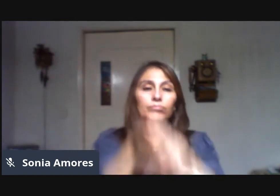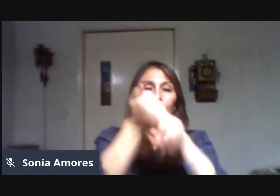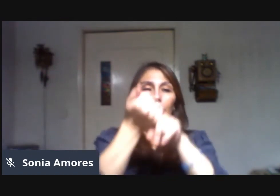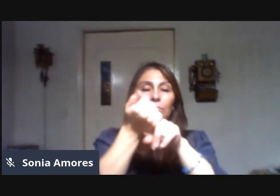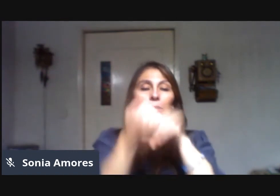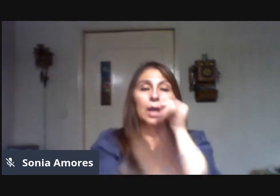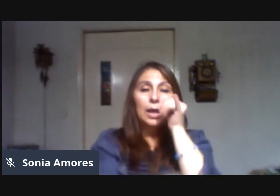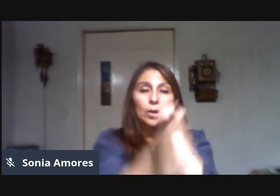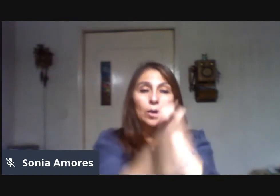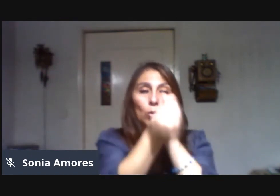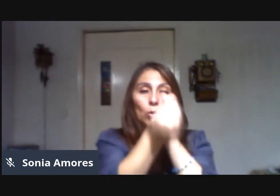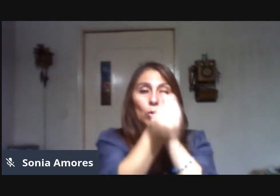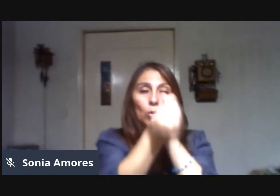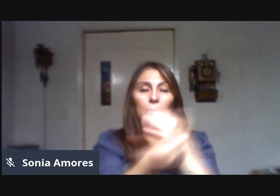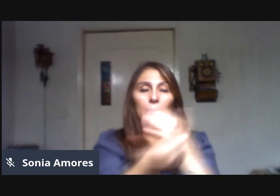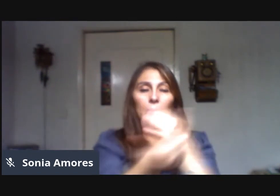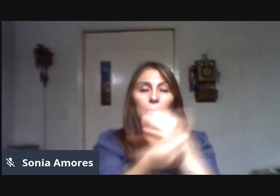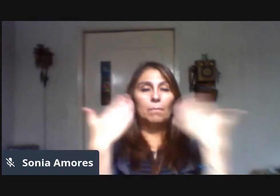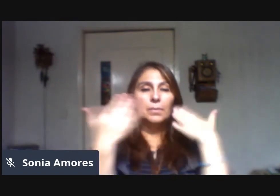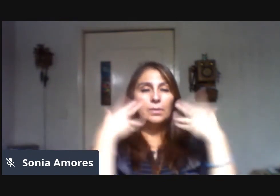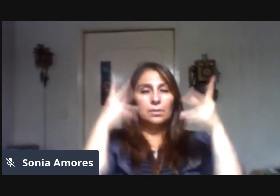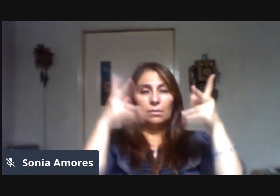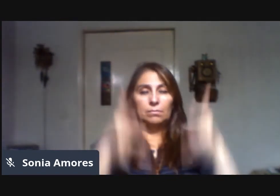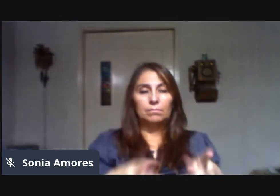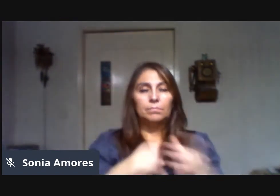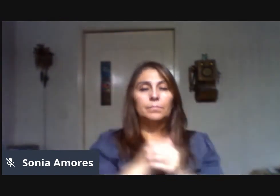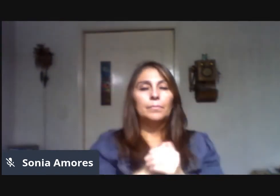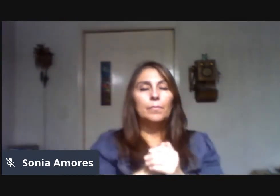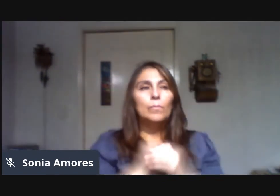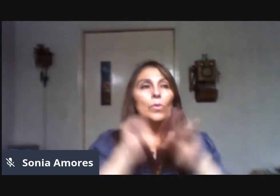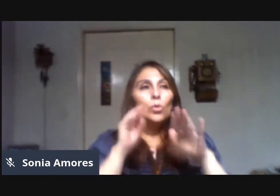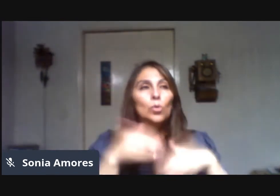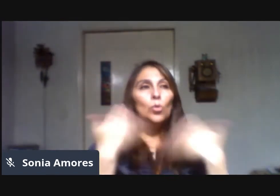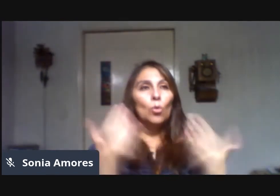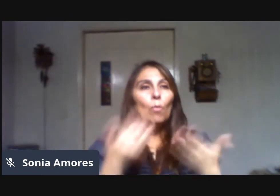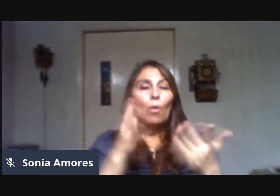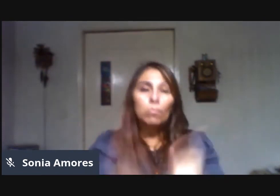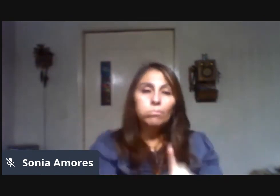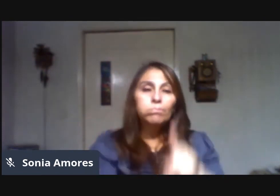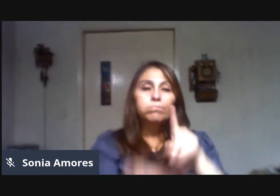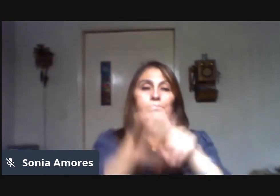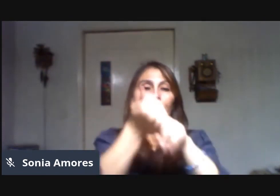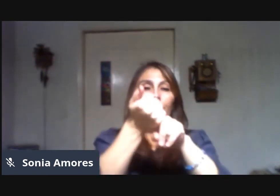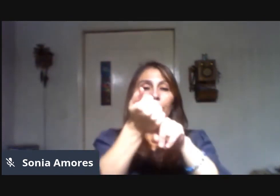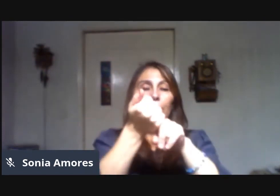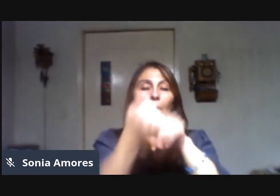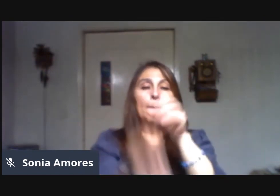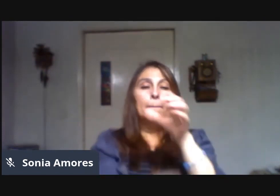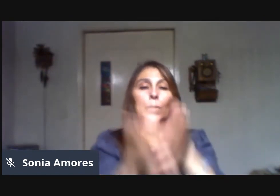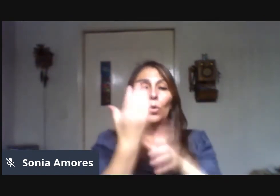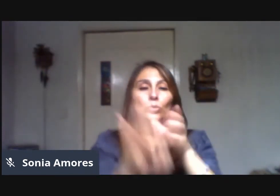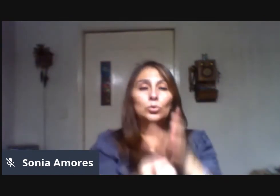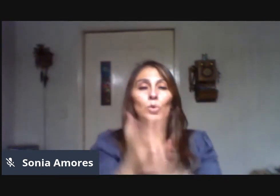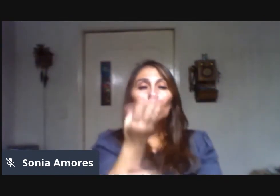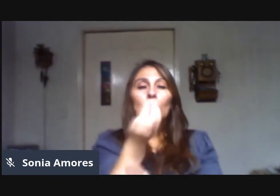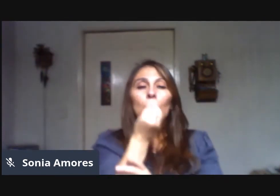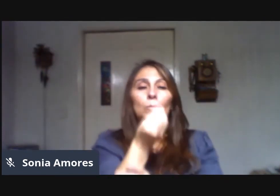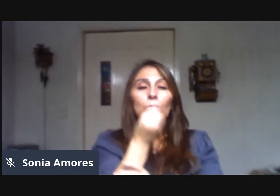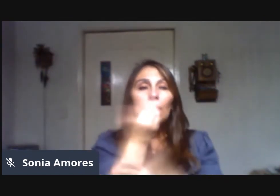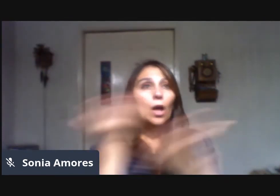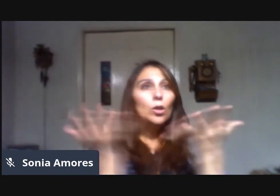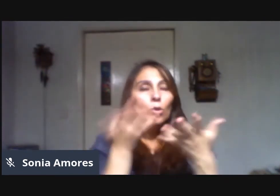campesina, cómo rescatamos la producción alimentaria del país. Es que